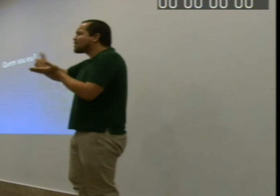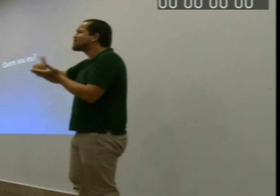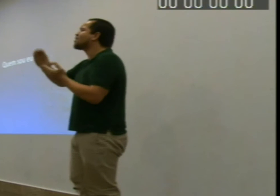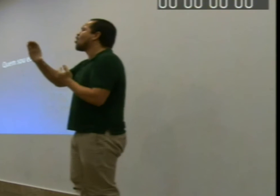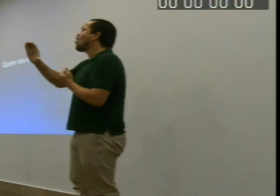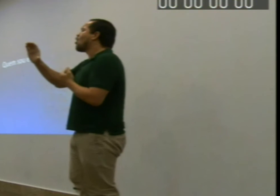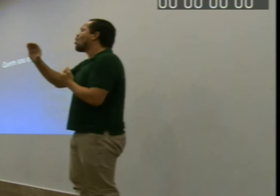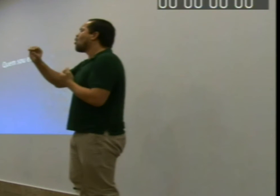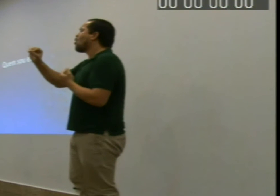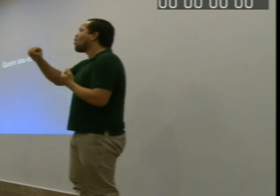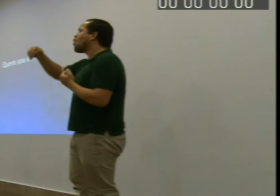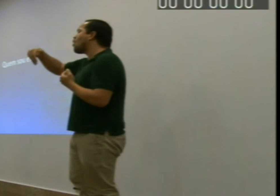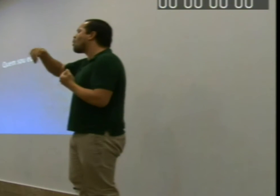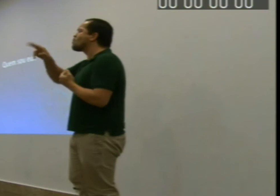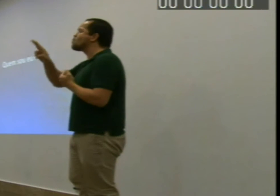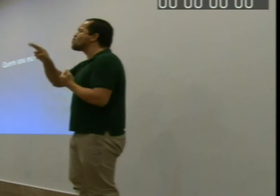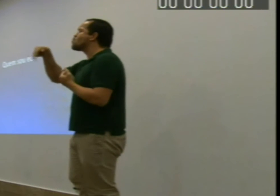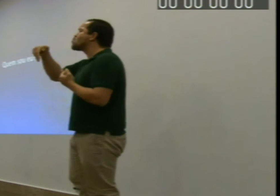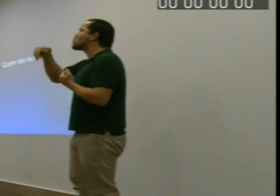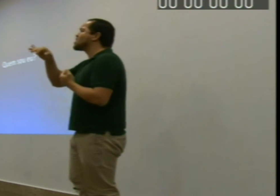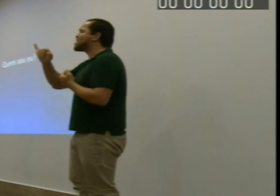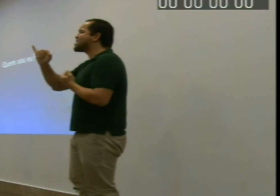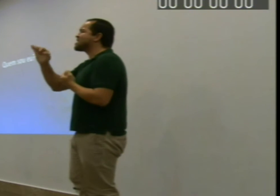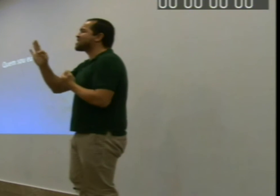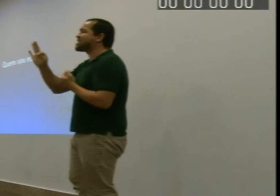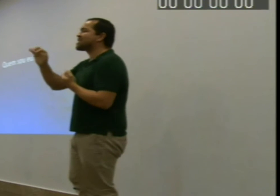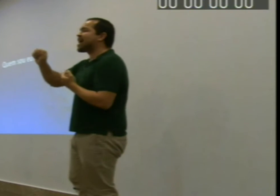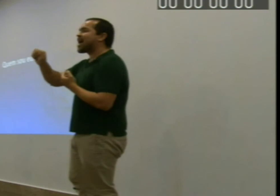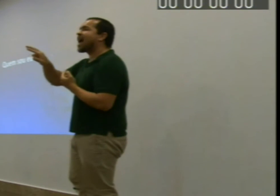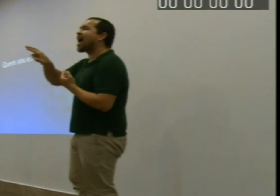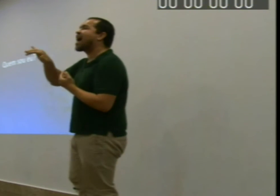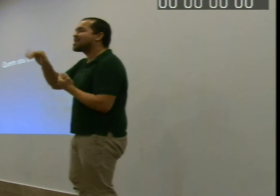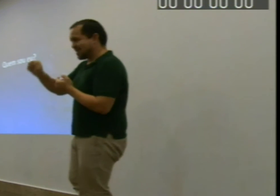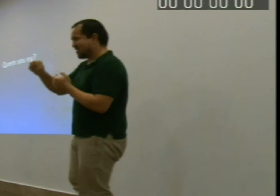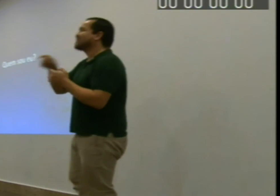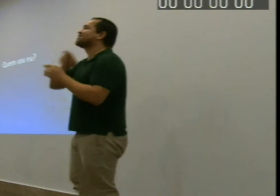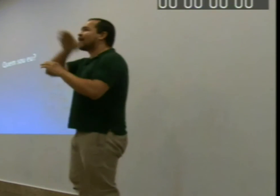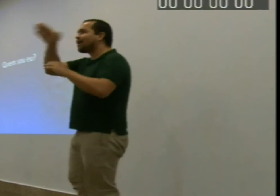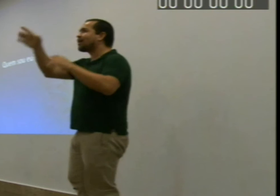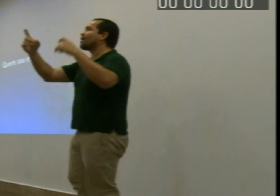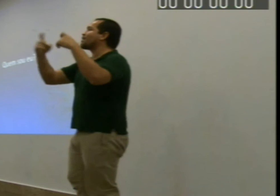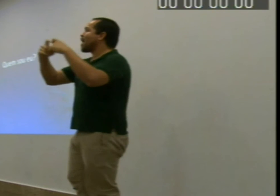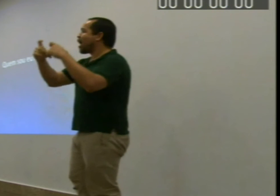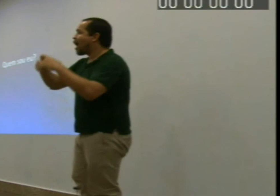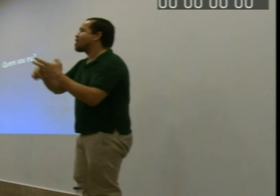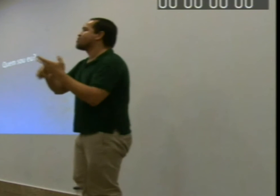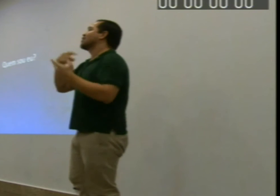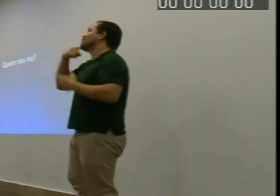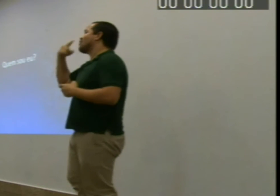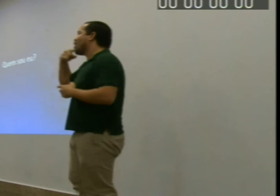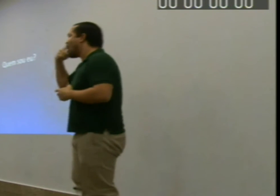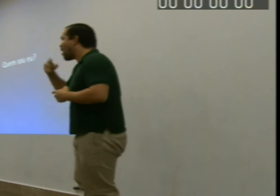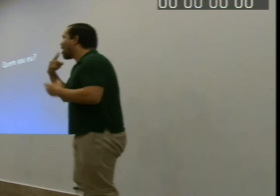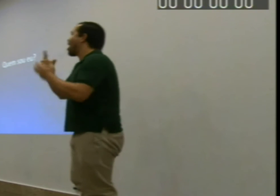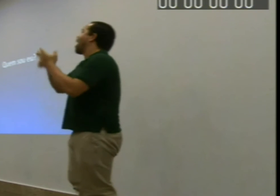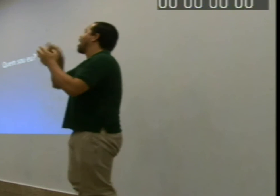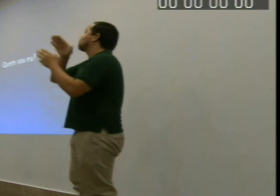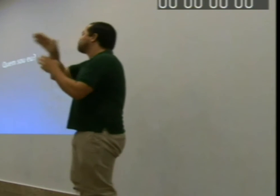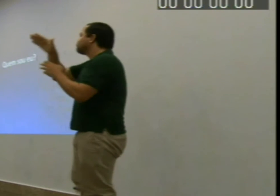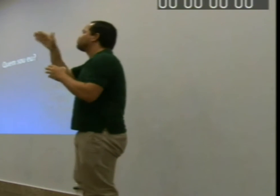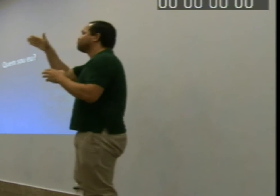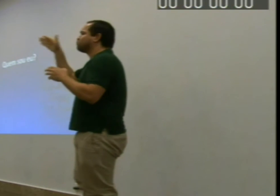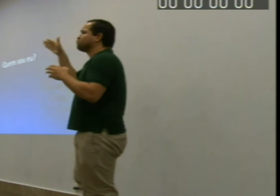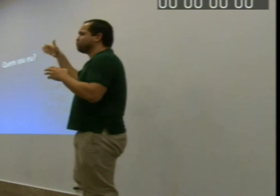qual que er na comunidade Comunitária comecei como intérprete comunitário